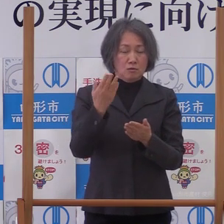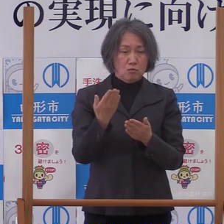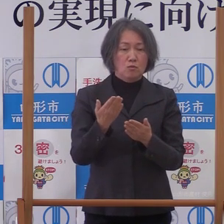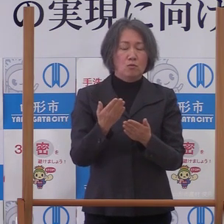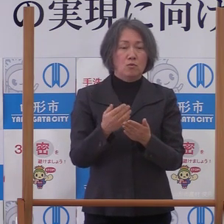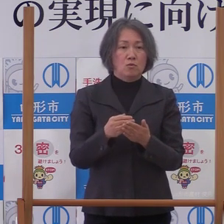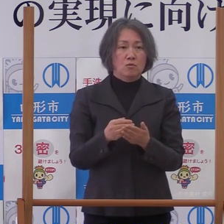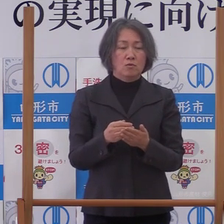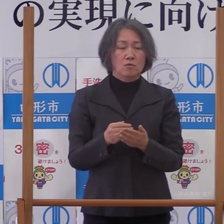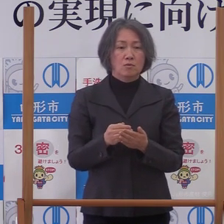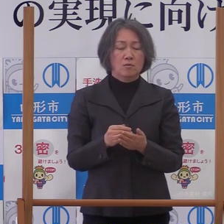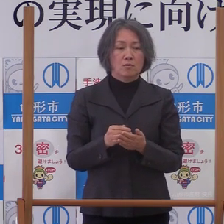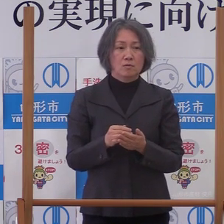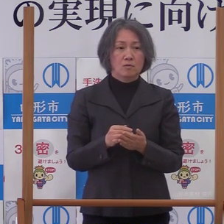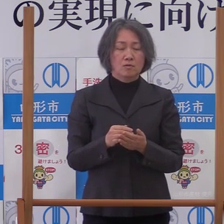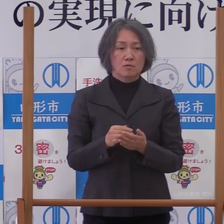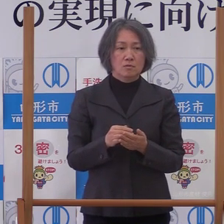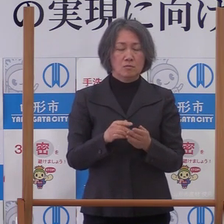はい、